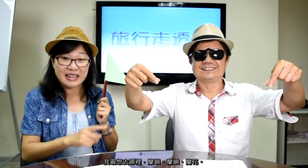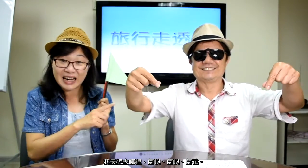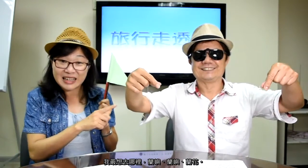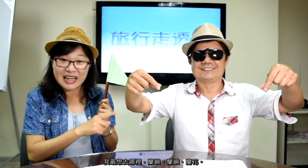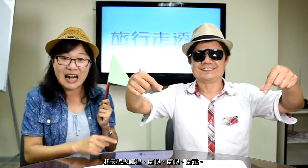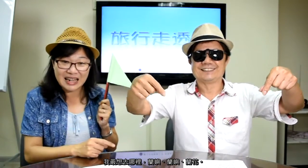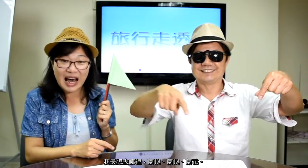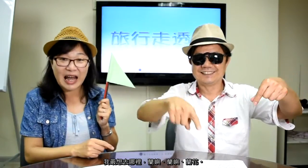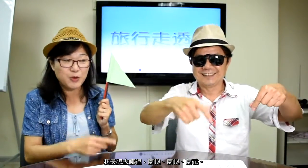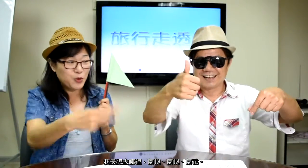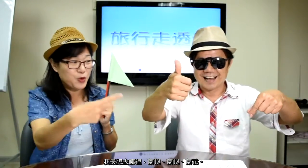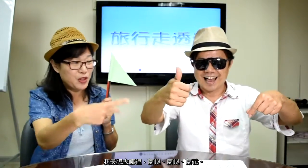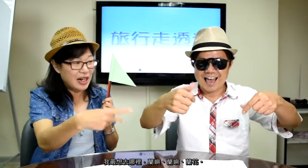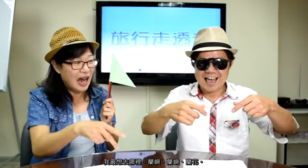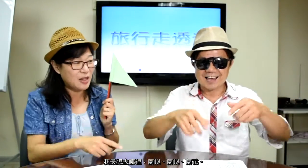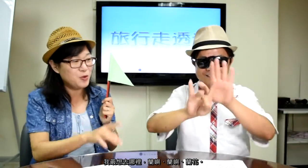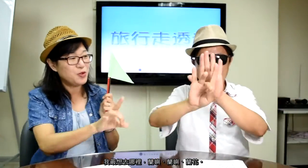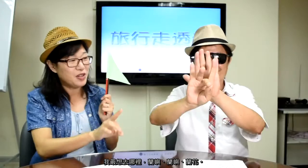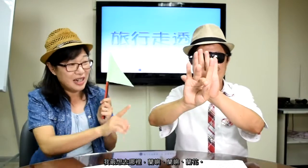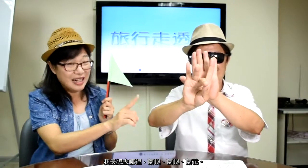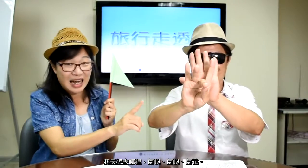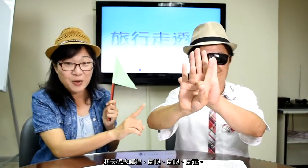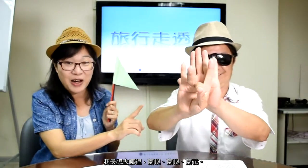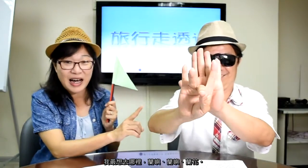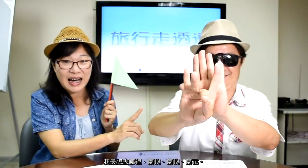哪里？蓝屿，蓝屿。兰花，